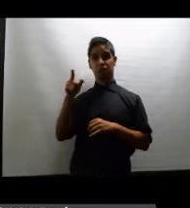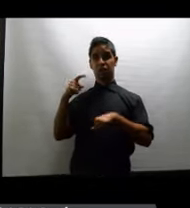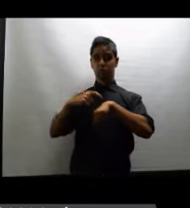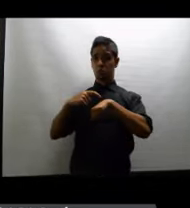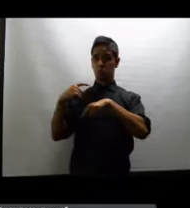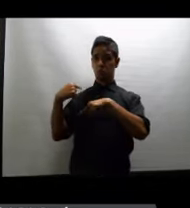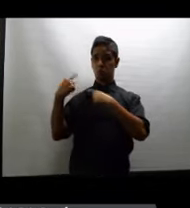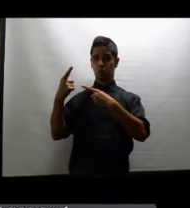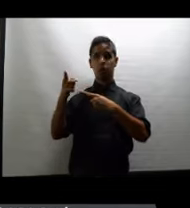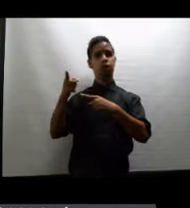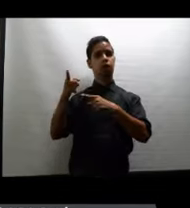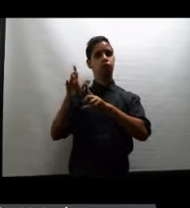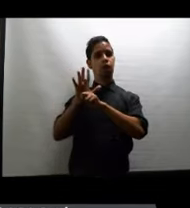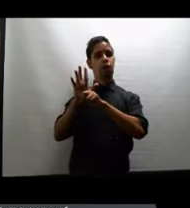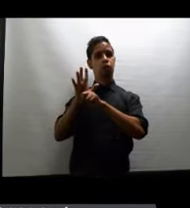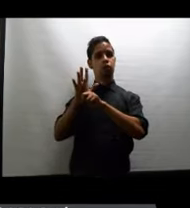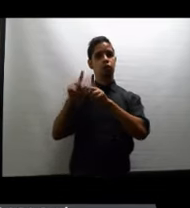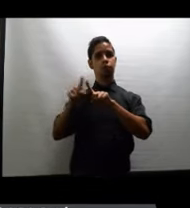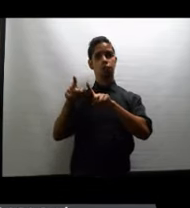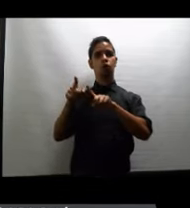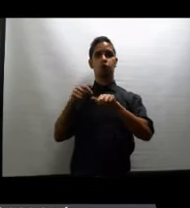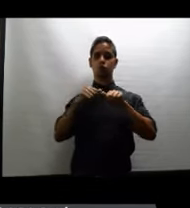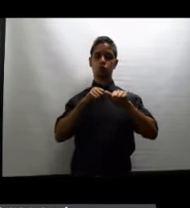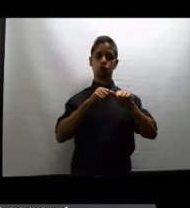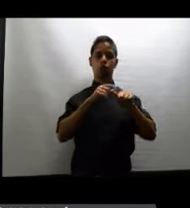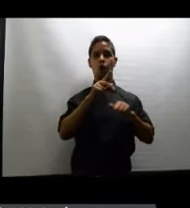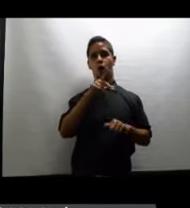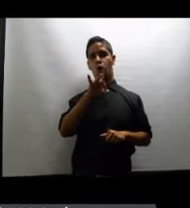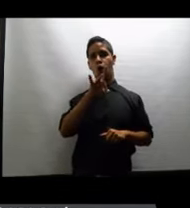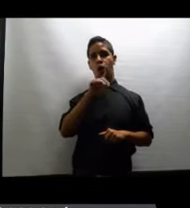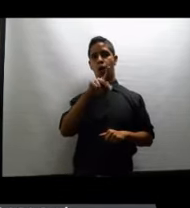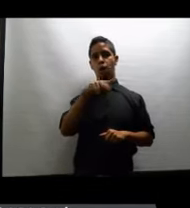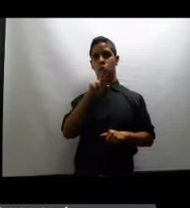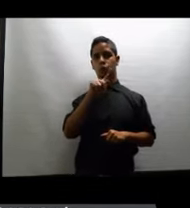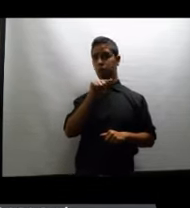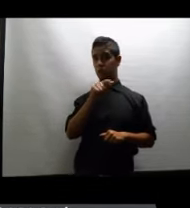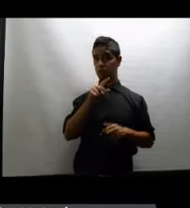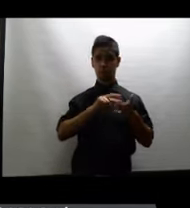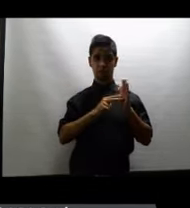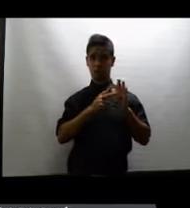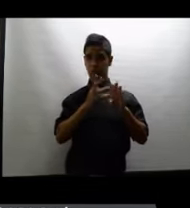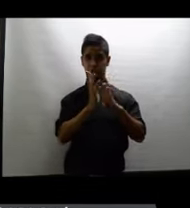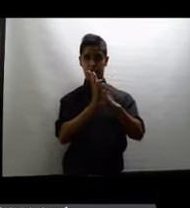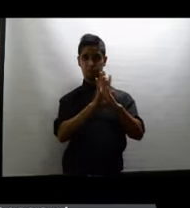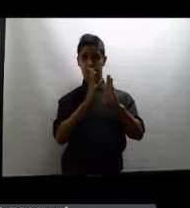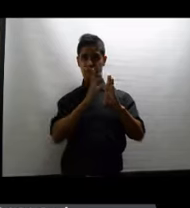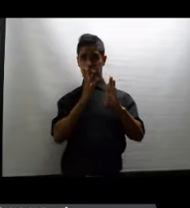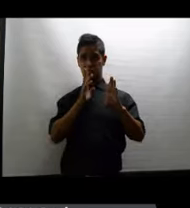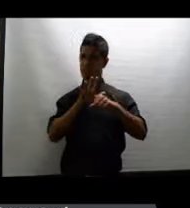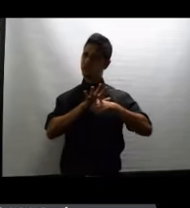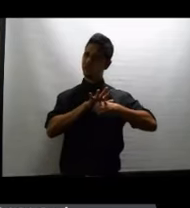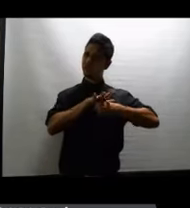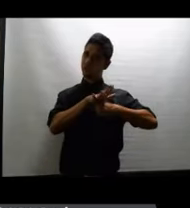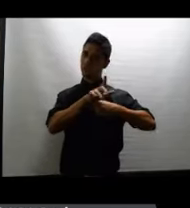en todo su apogeo, pero Dani hacía las temporadas del Ocho Puertas y las filas le daban la vuelta a la manzana.